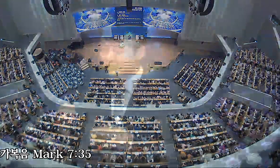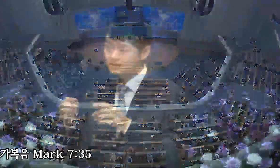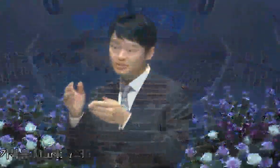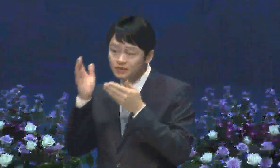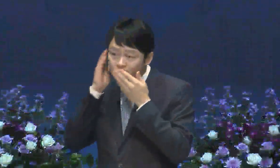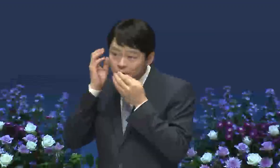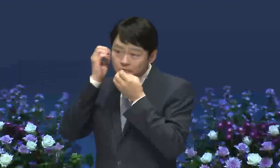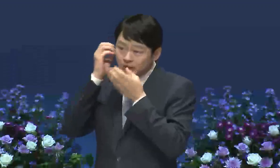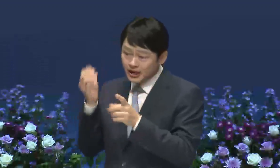있습니다.